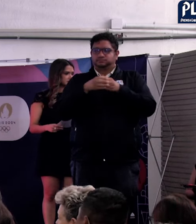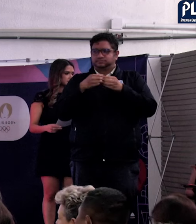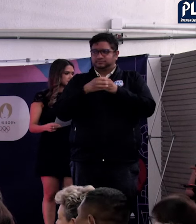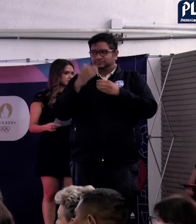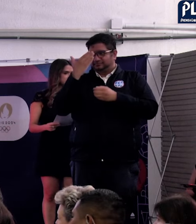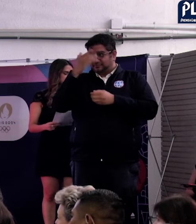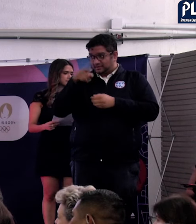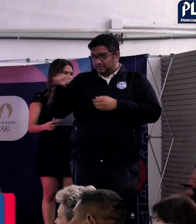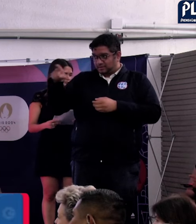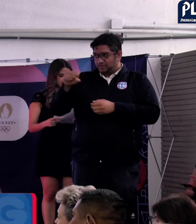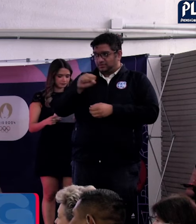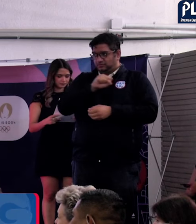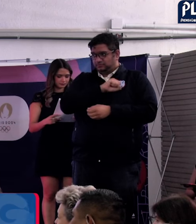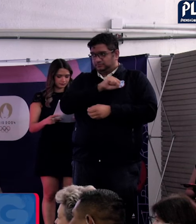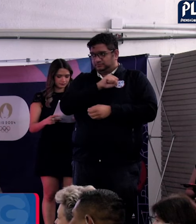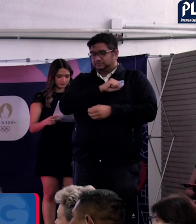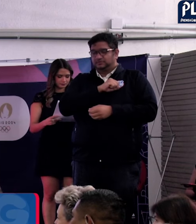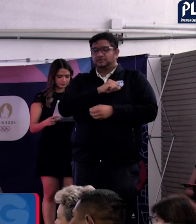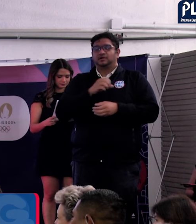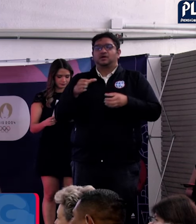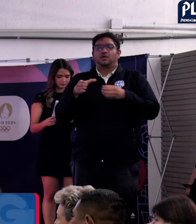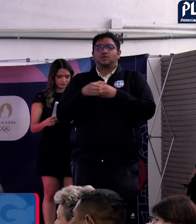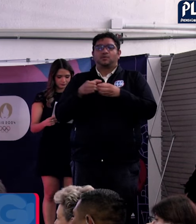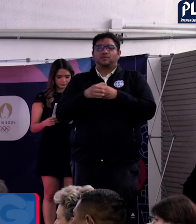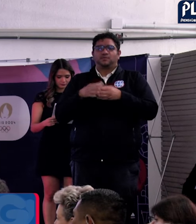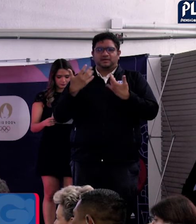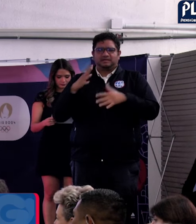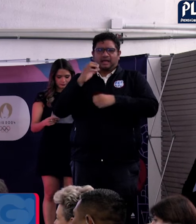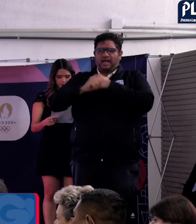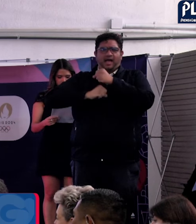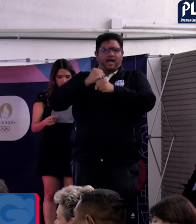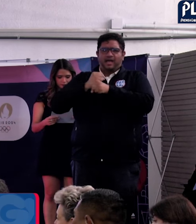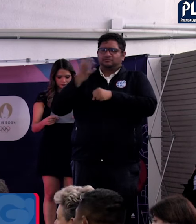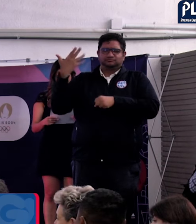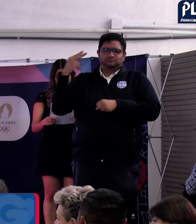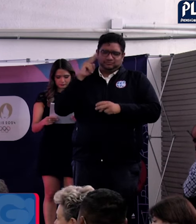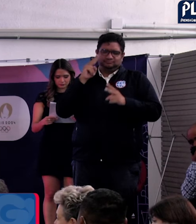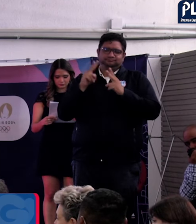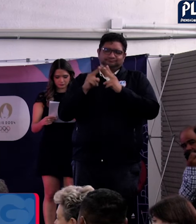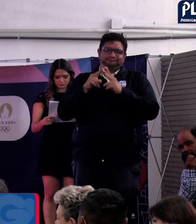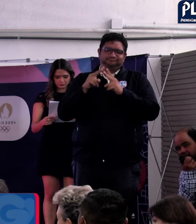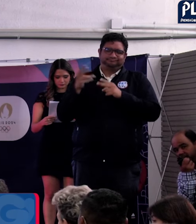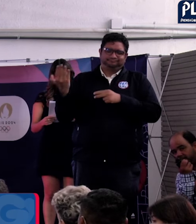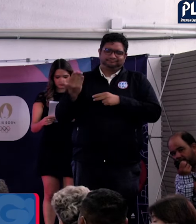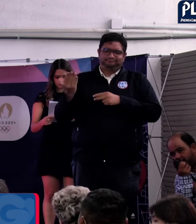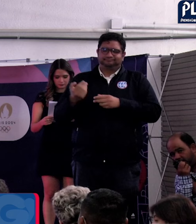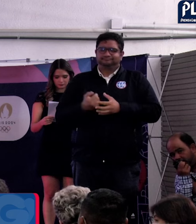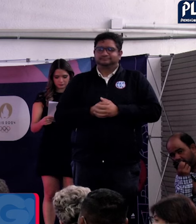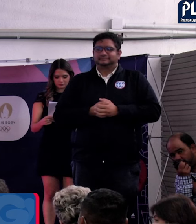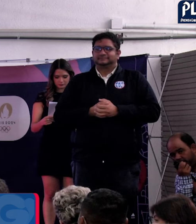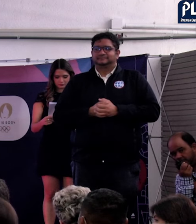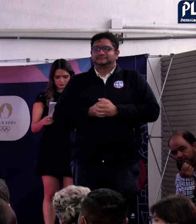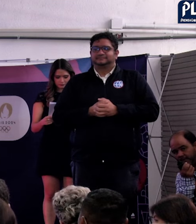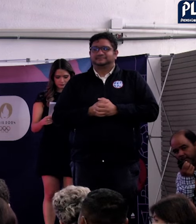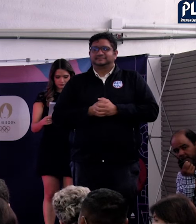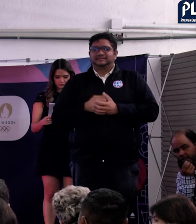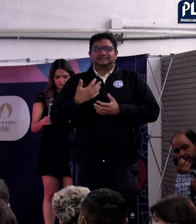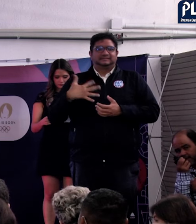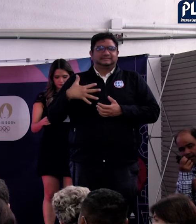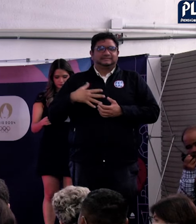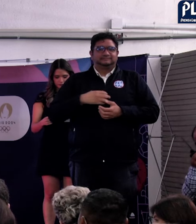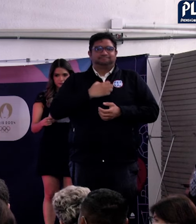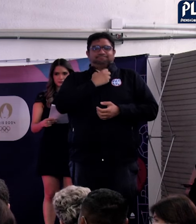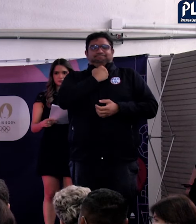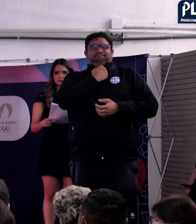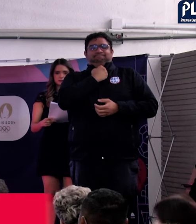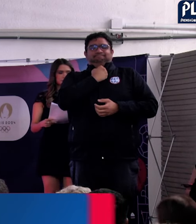estar compartiendo, ya nos conocemos de muchos años. La verdad es que es difícil hablar,